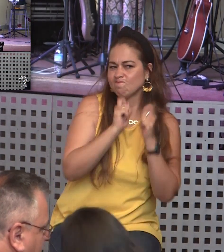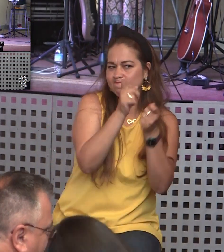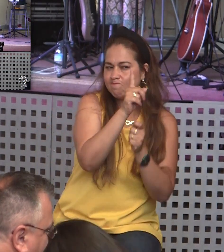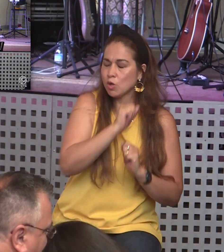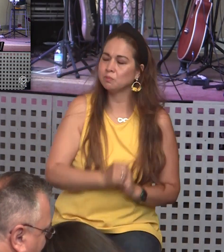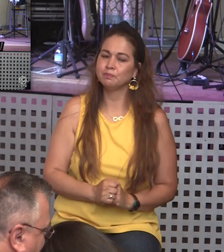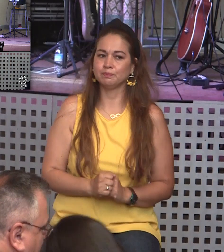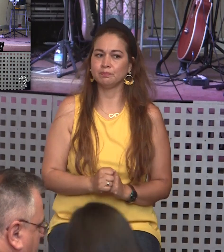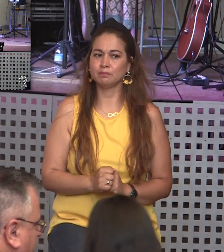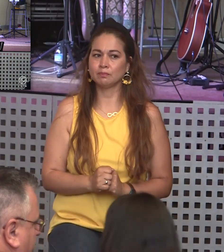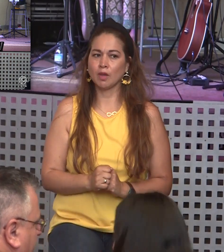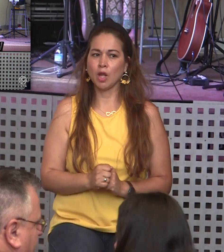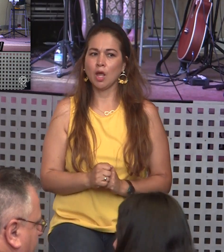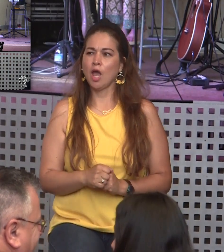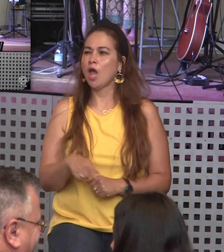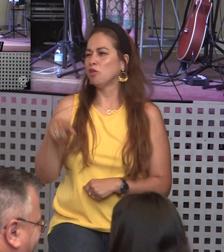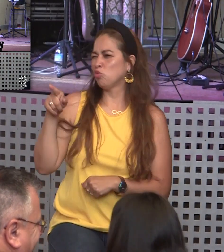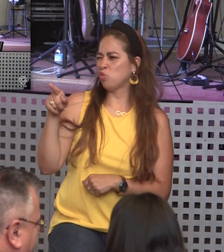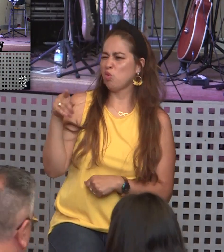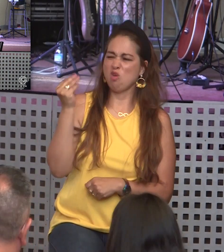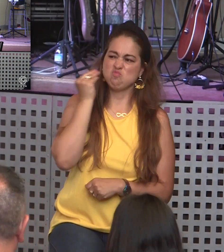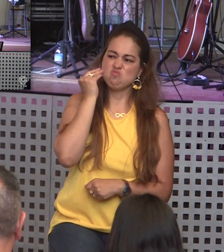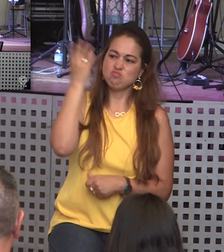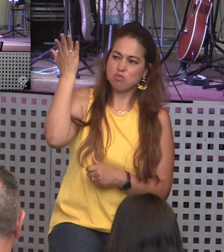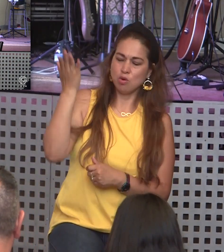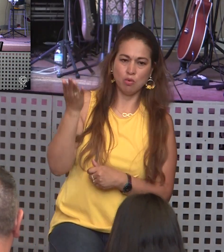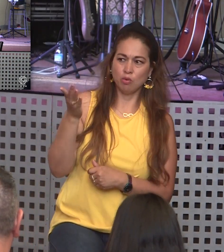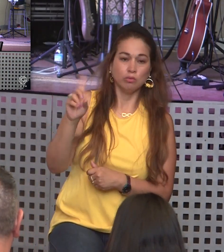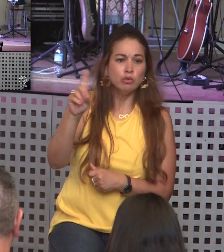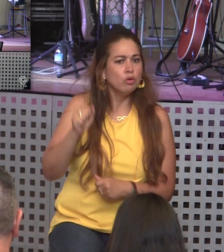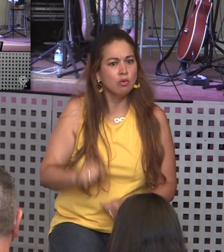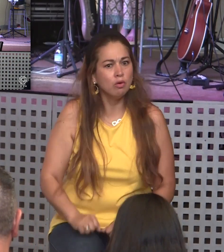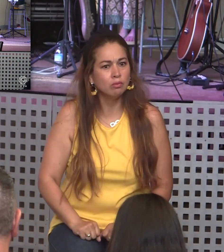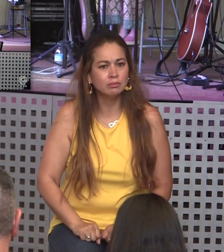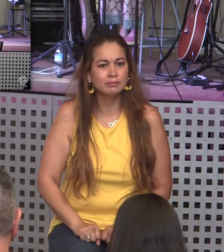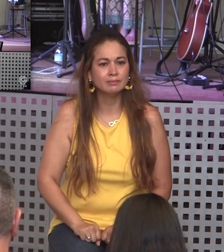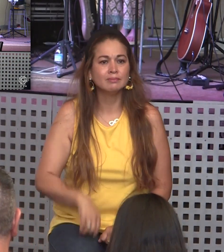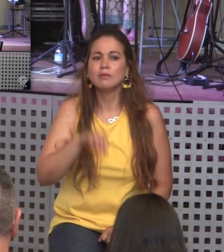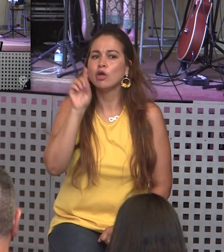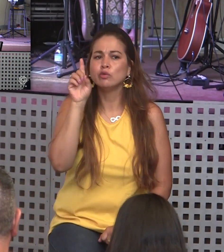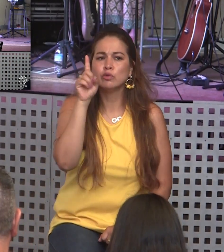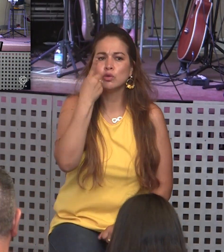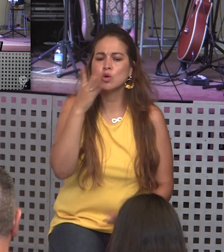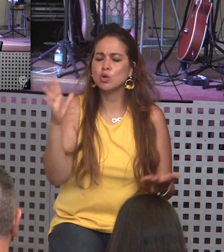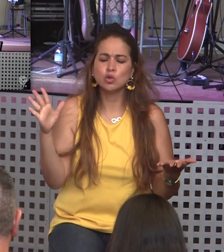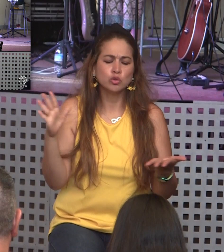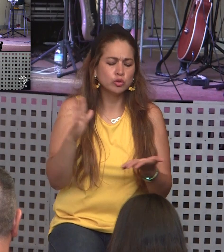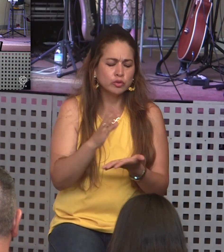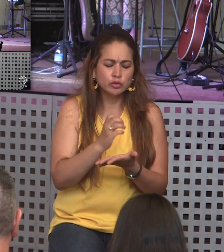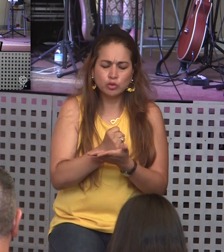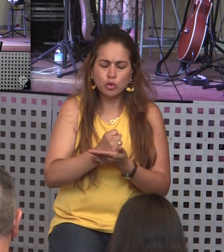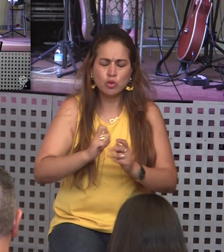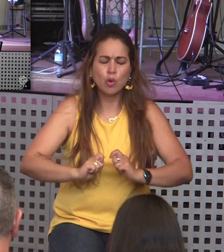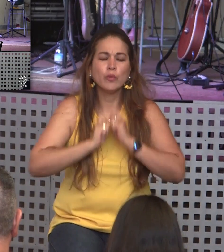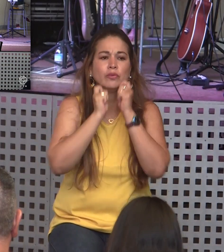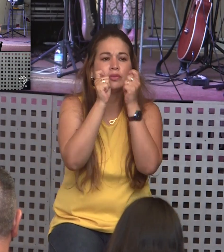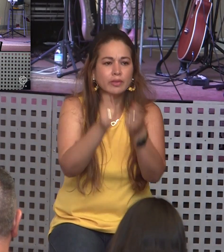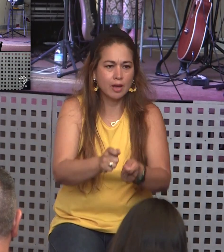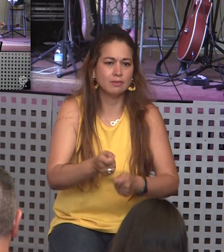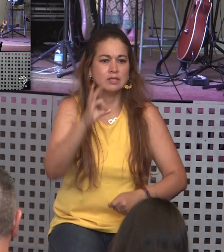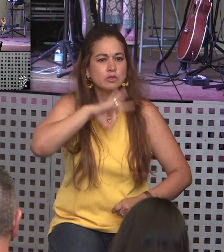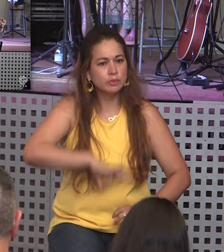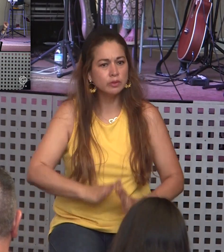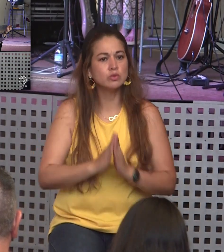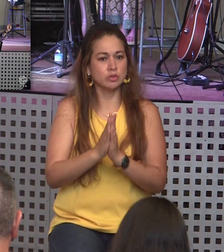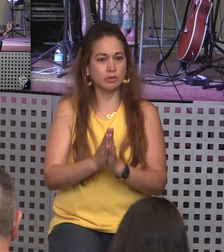ni por habilidad, ni por estatura, ni por estatus, ni por nada. El